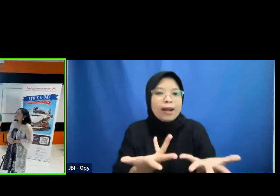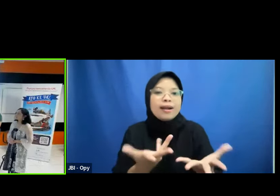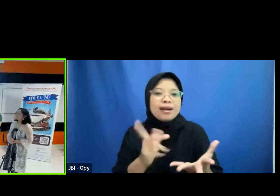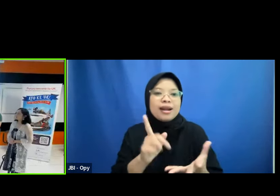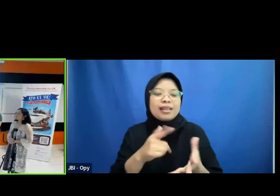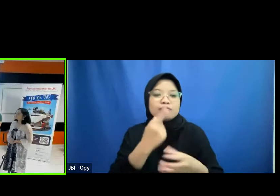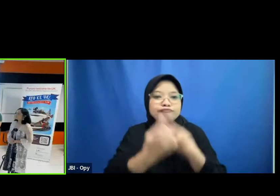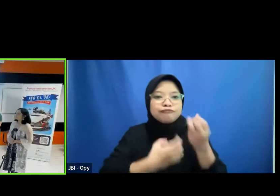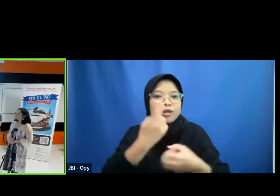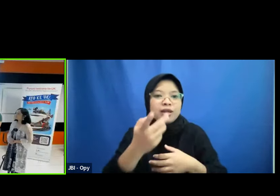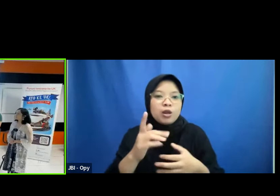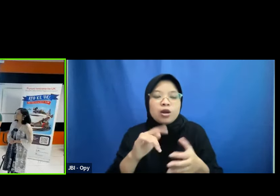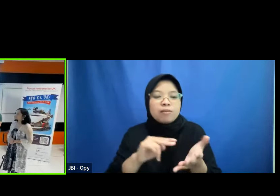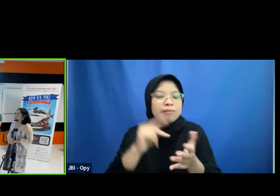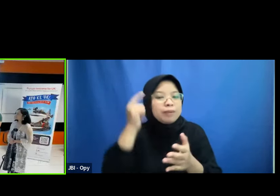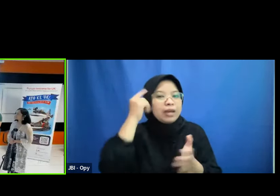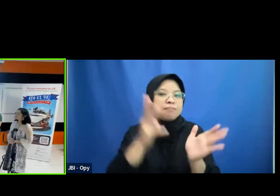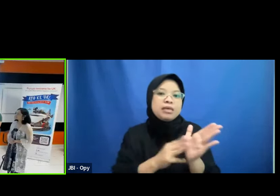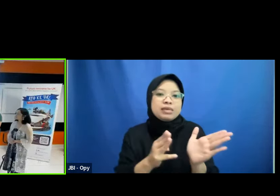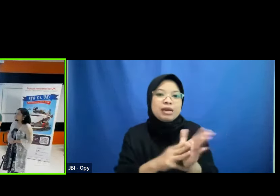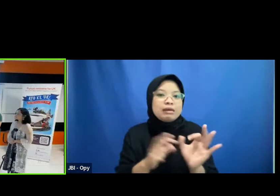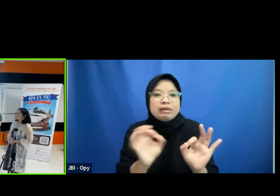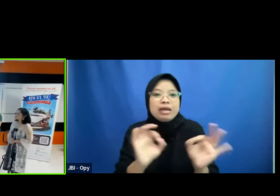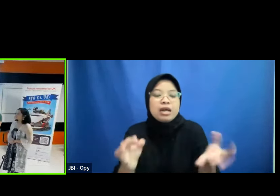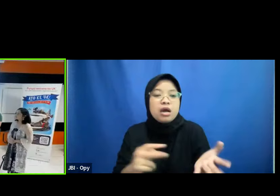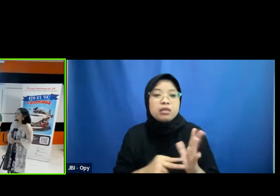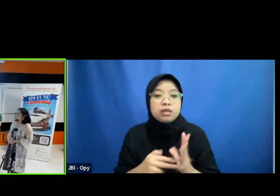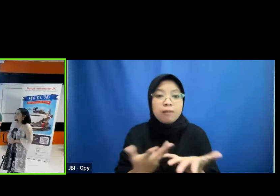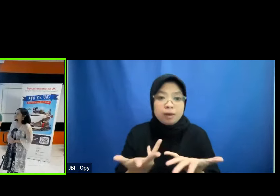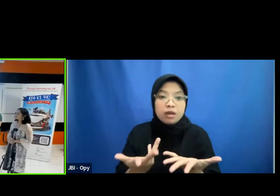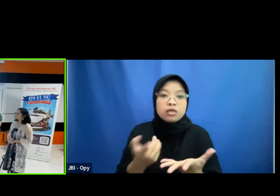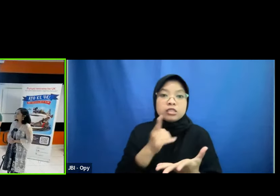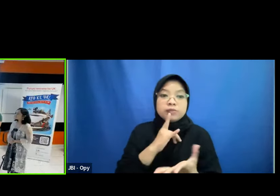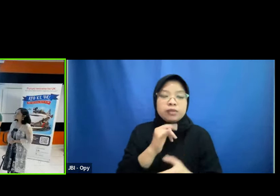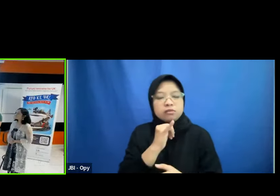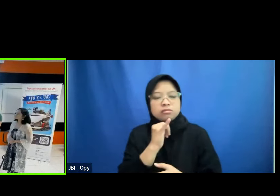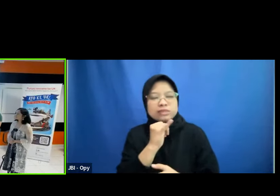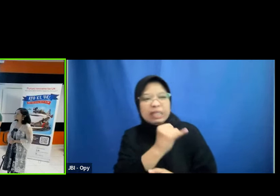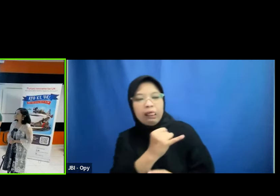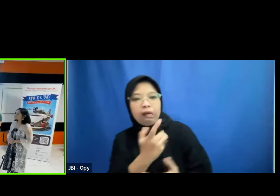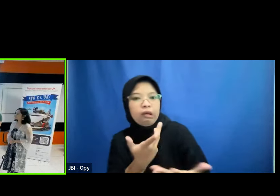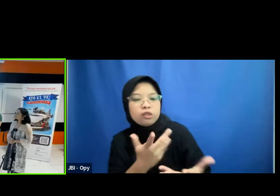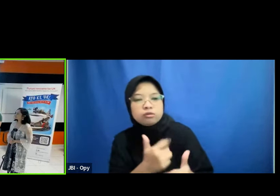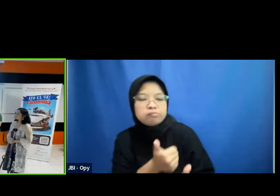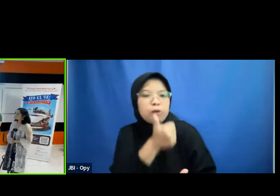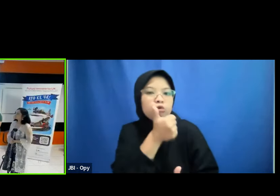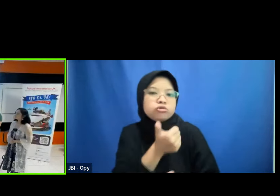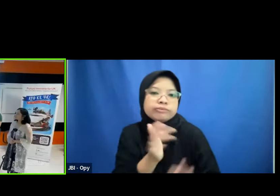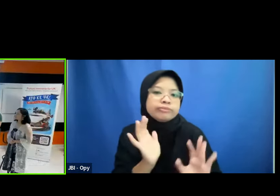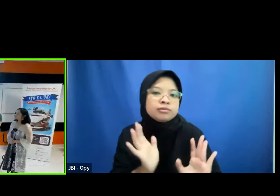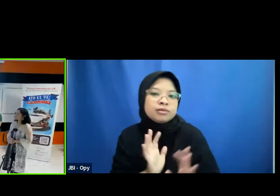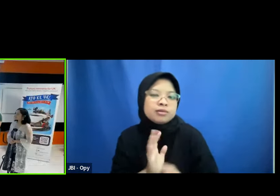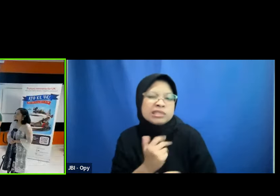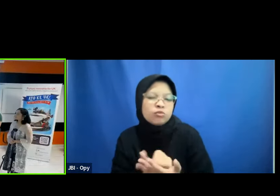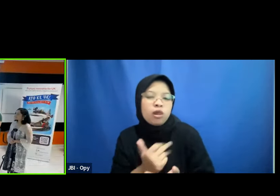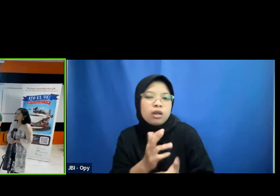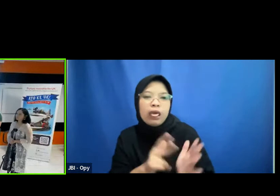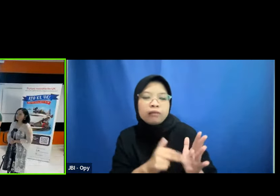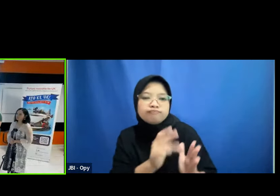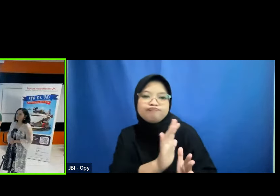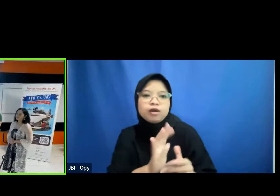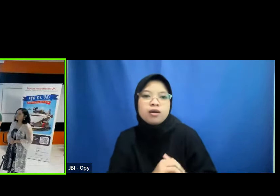itu ya enggak masalah enggak akan kemudian membuat jadi kayak jelek banget atau bagus banget juga enggak sih